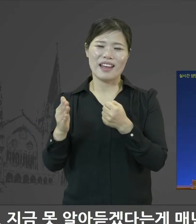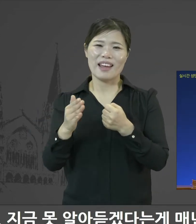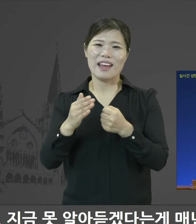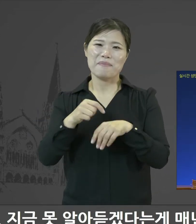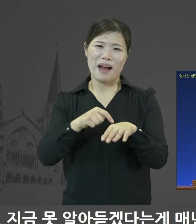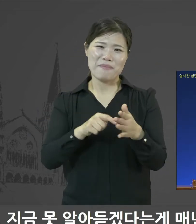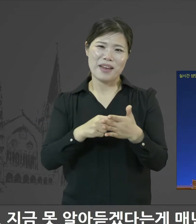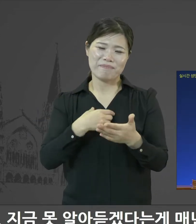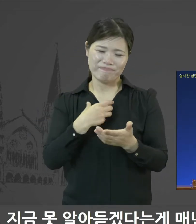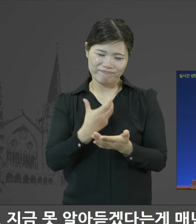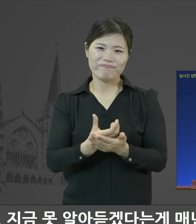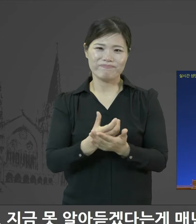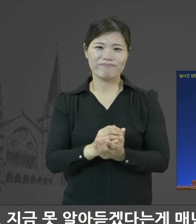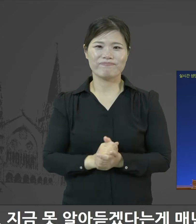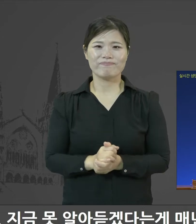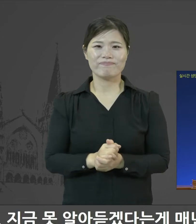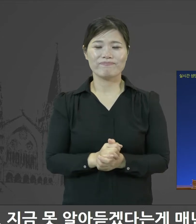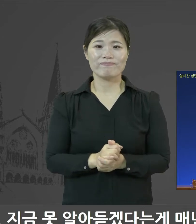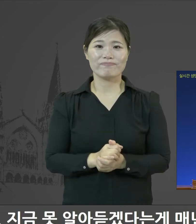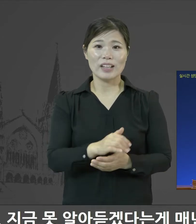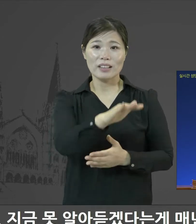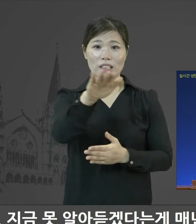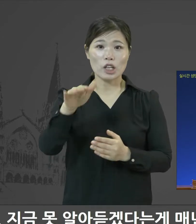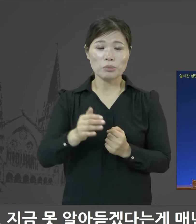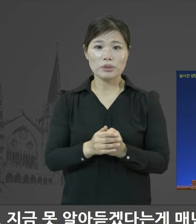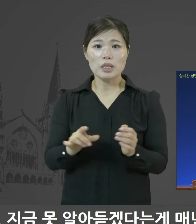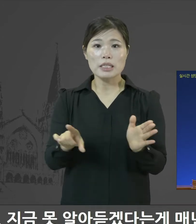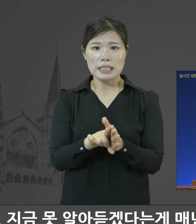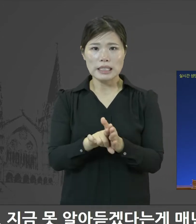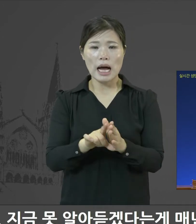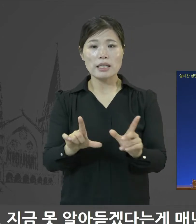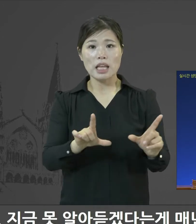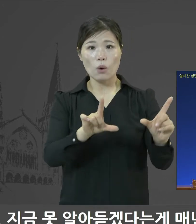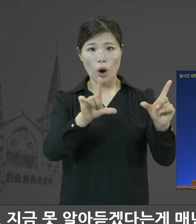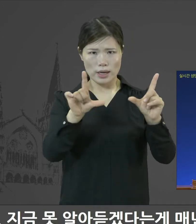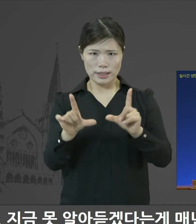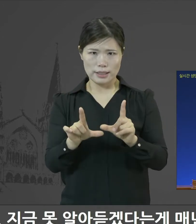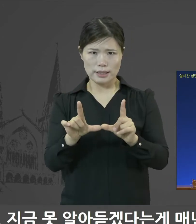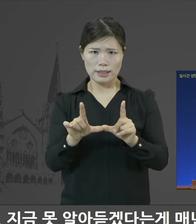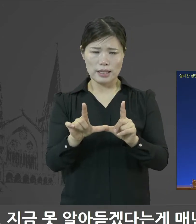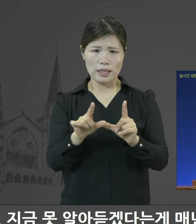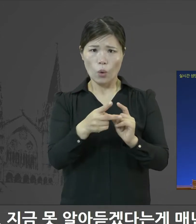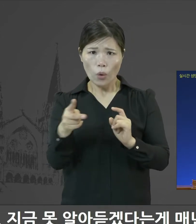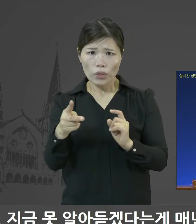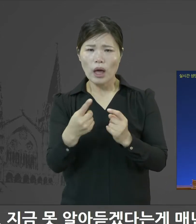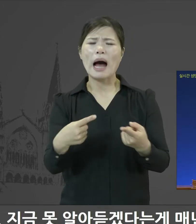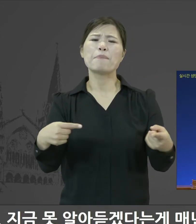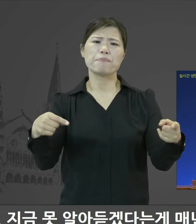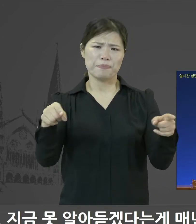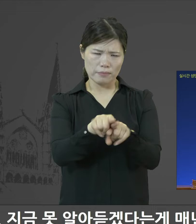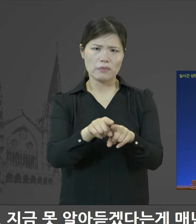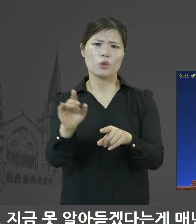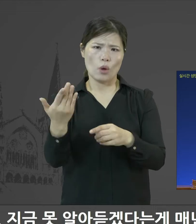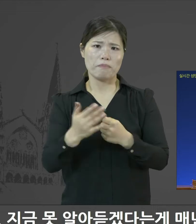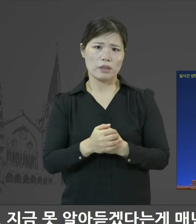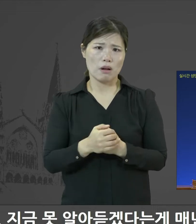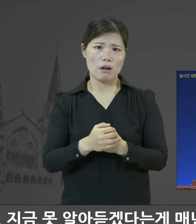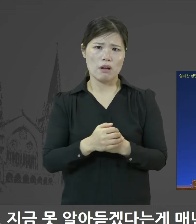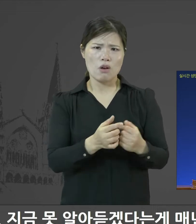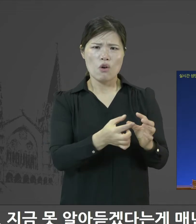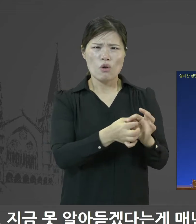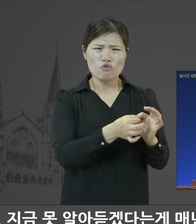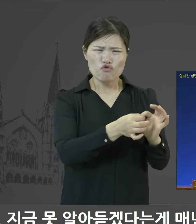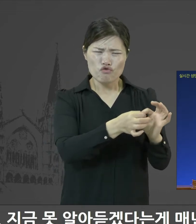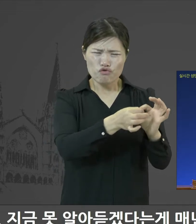감동이 있었습니다. 여러분, 신앙 생활은 함께 하는 겁니다. 그리고 쭉